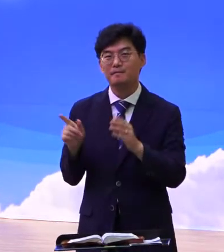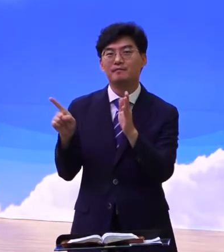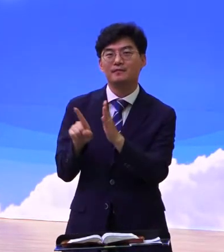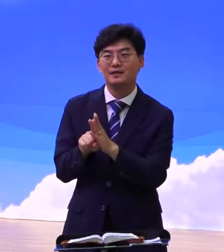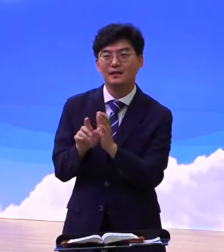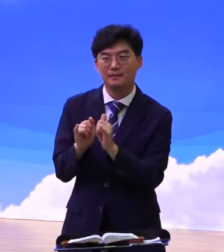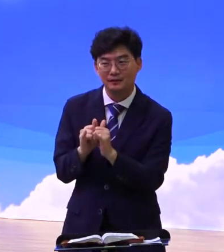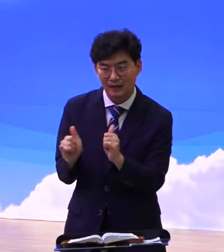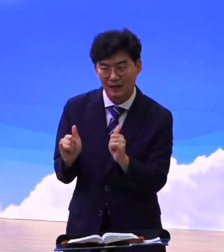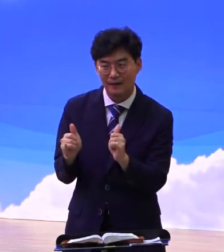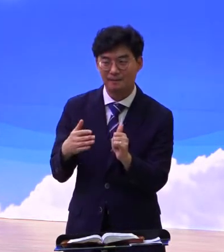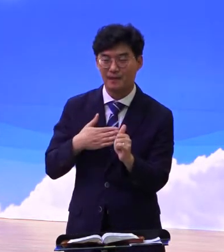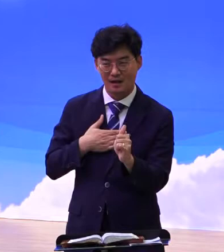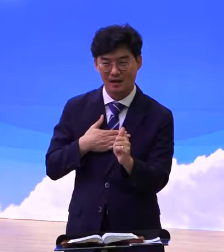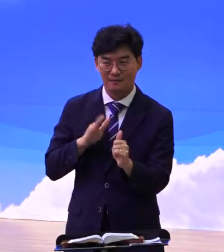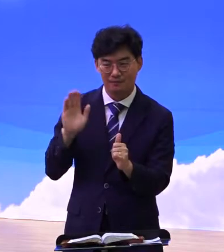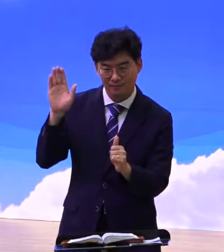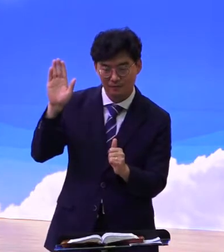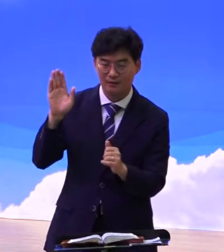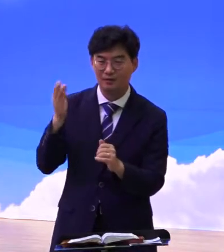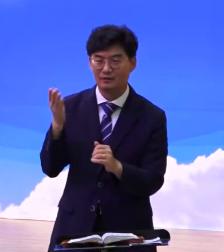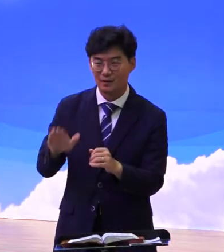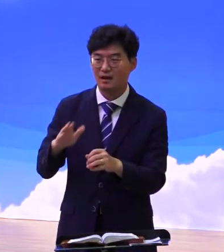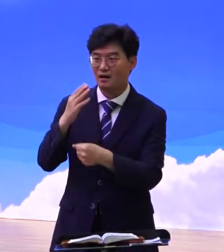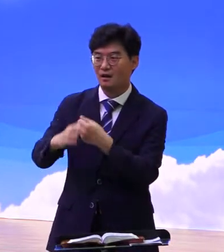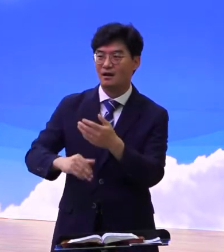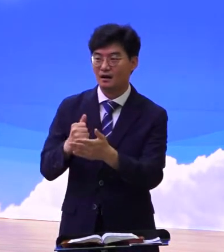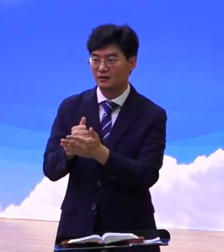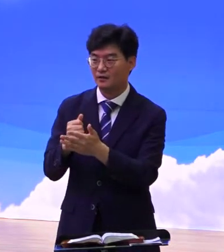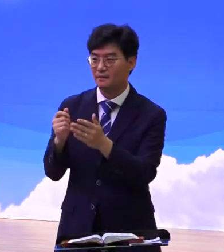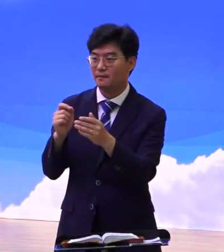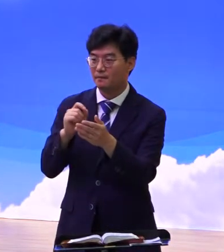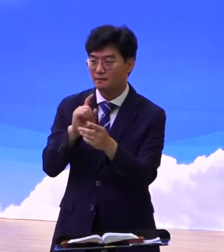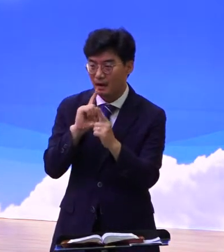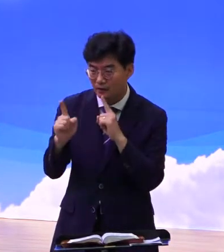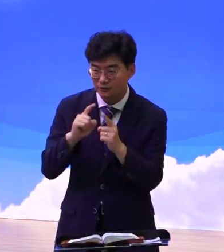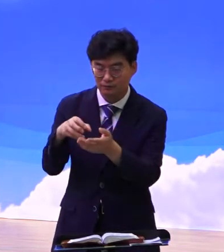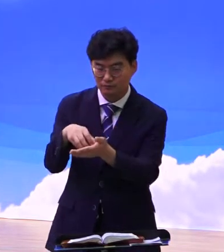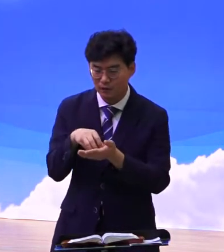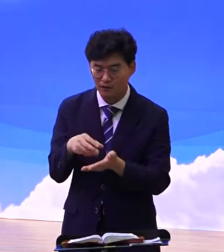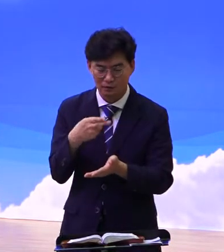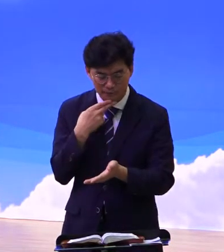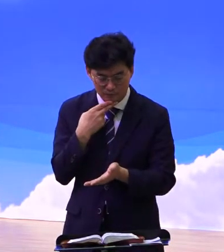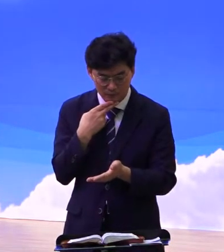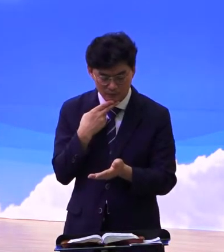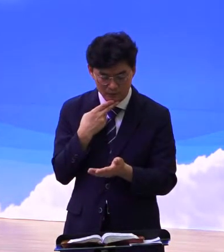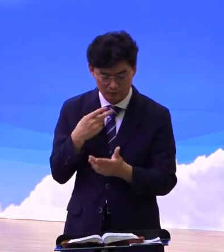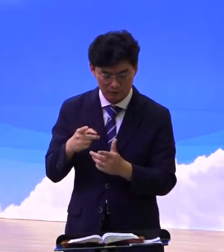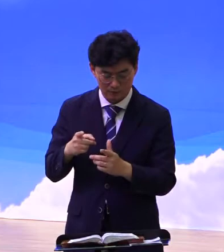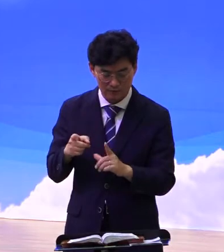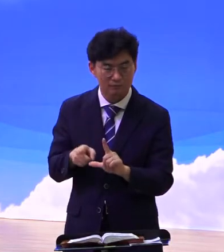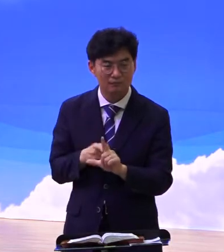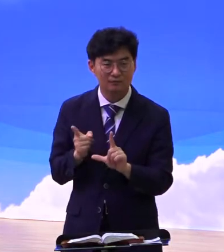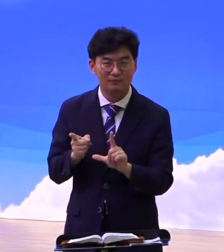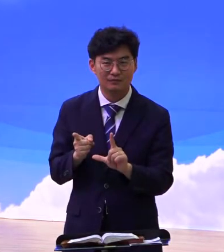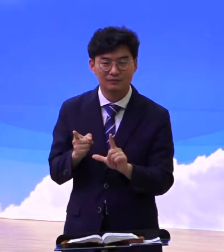하나님의 진리를 붙들지 않고 그의 가슴 속에 하나님의 말씀의 진리를 갖고 있지 않으면